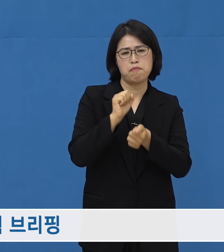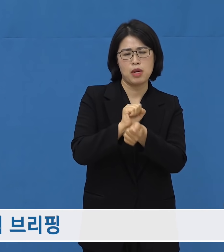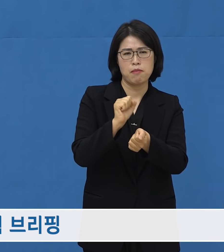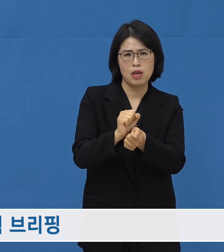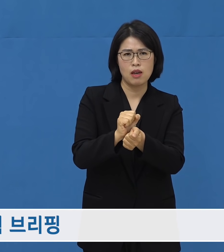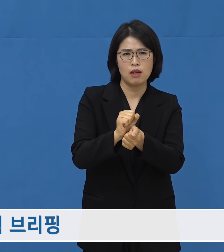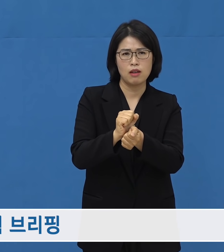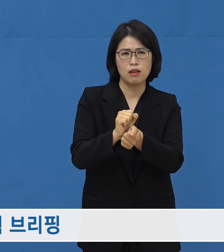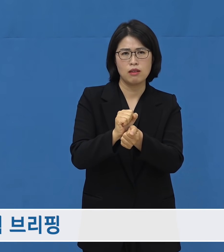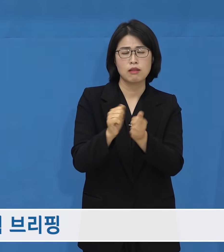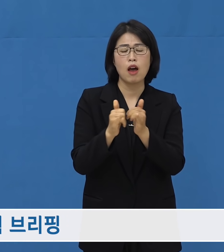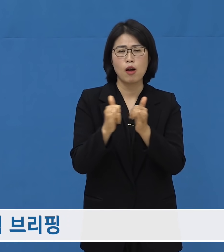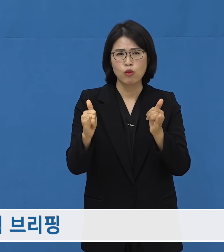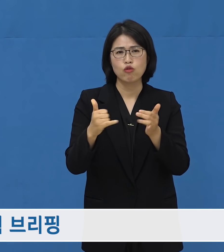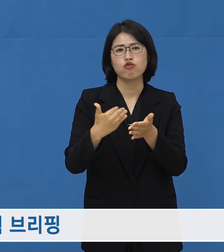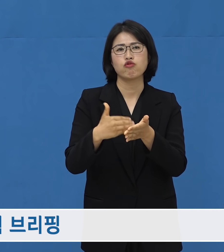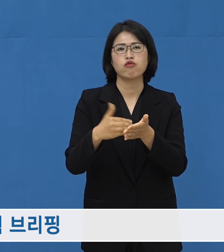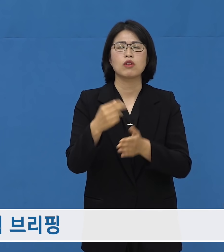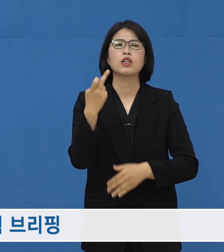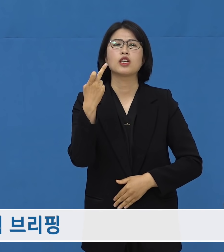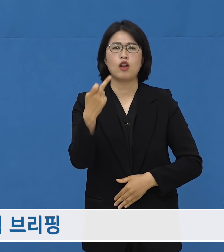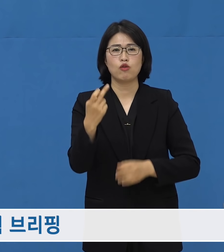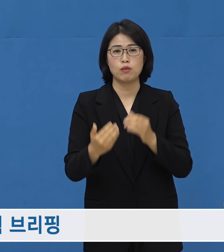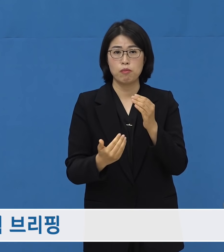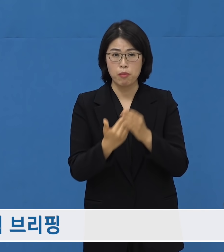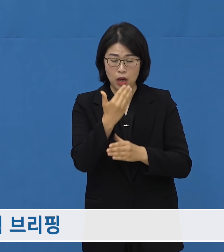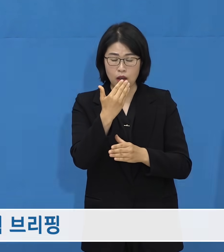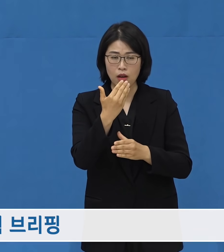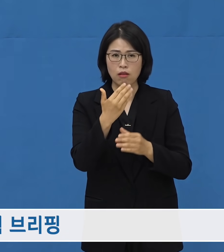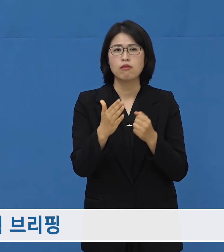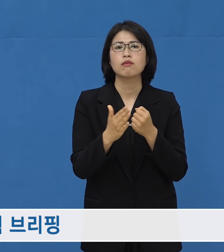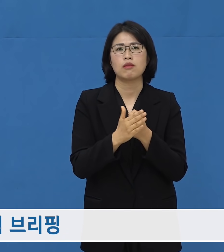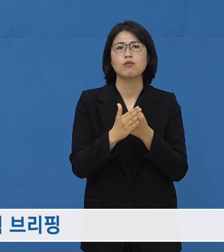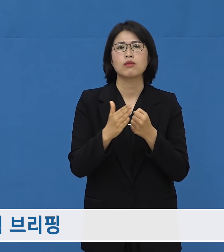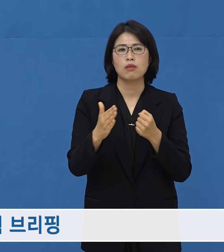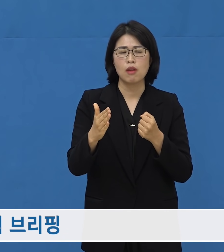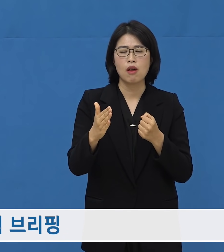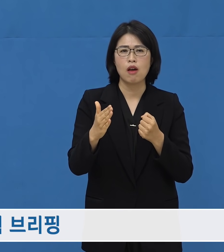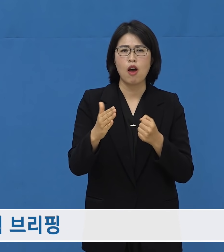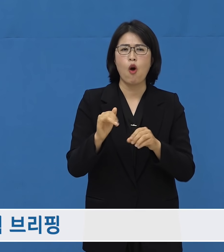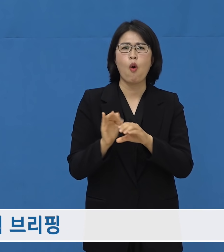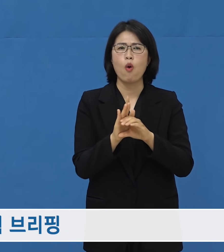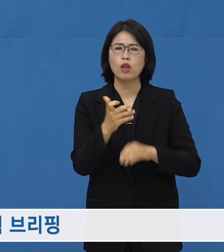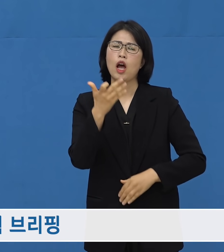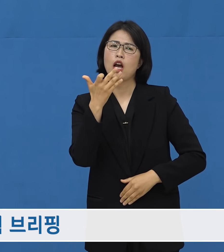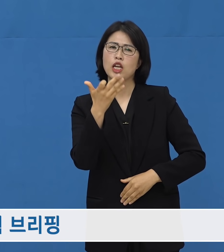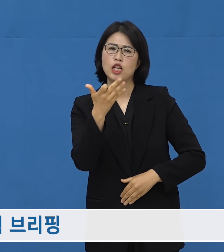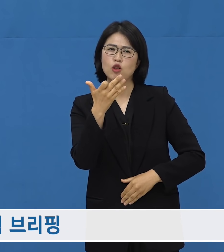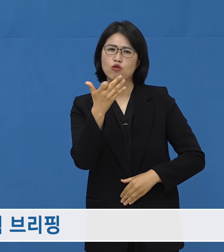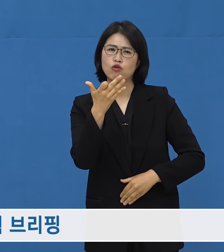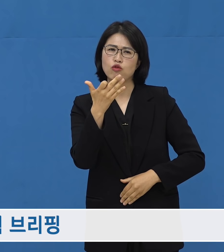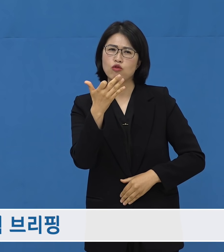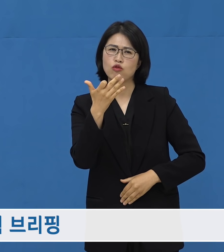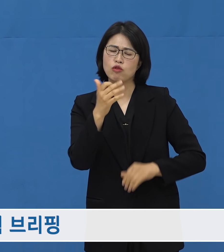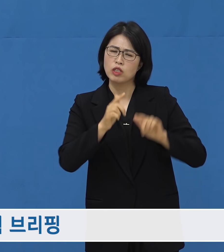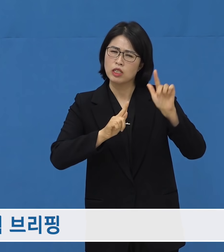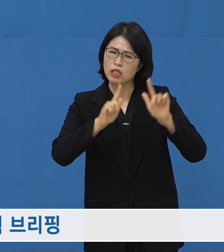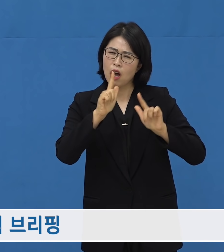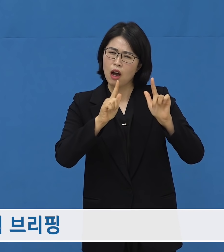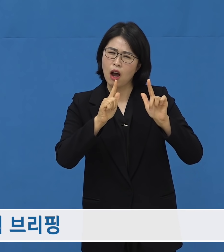재양성자가 된 경우도 12명이 발생하는 등 코로나19의 상황을